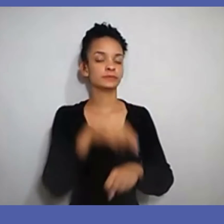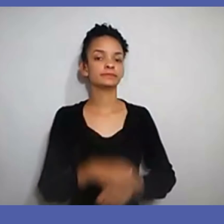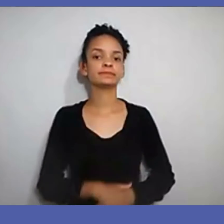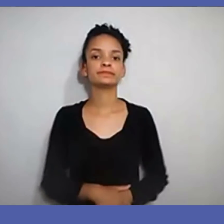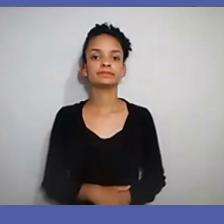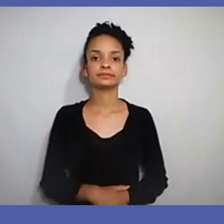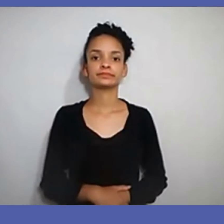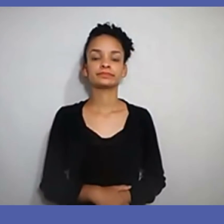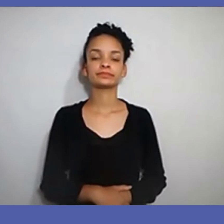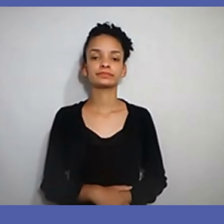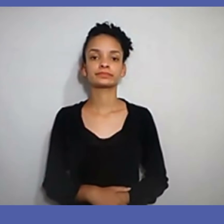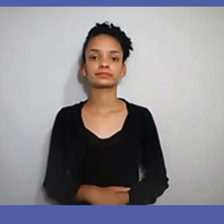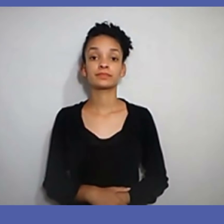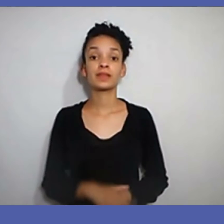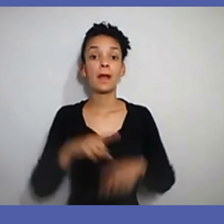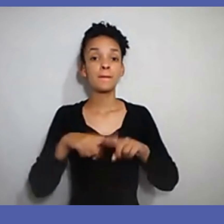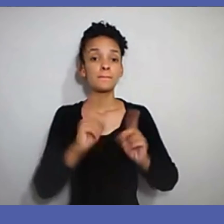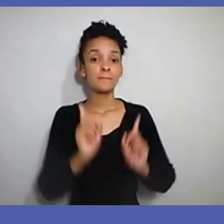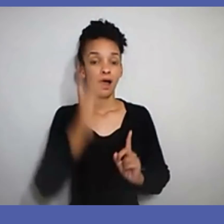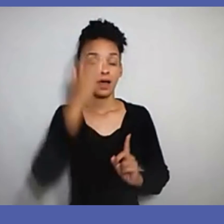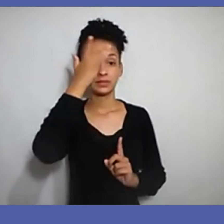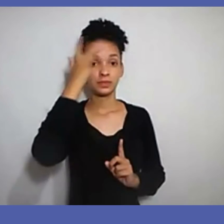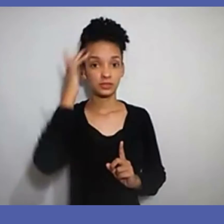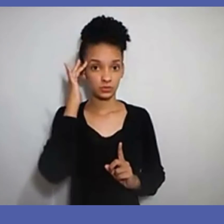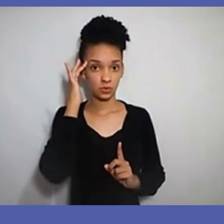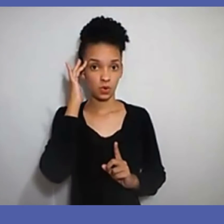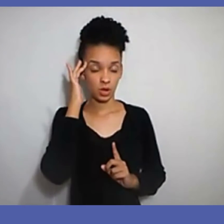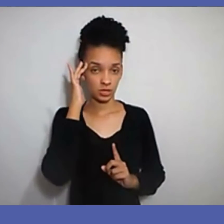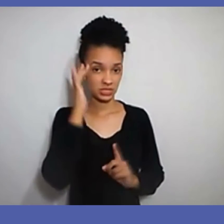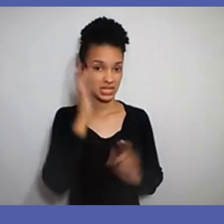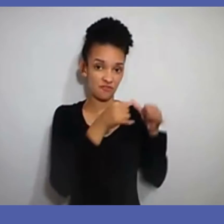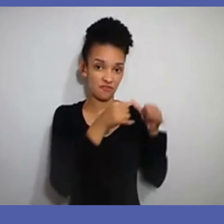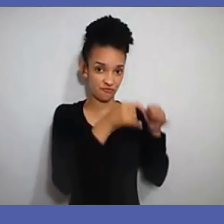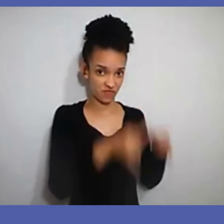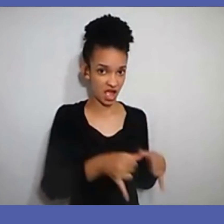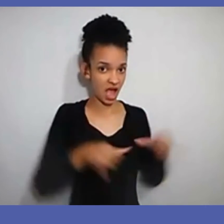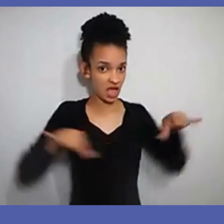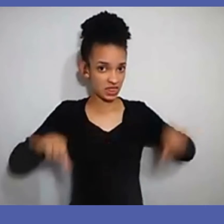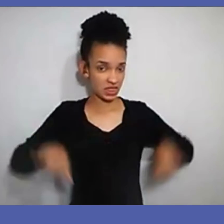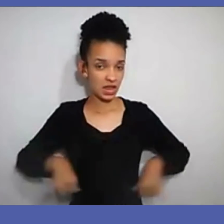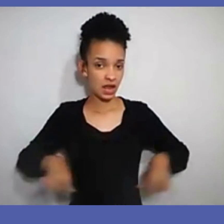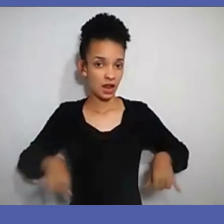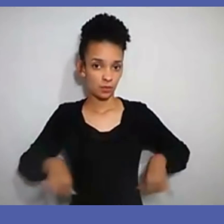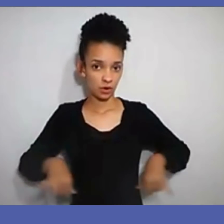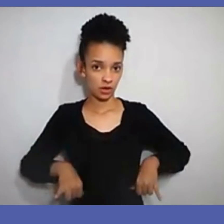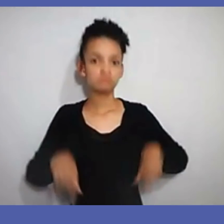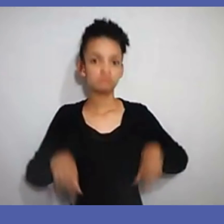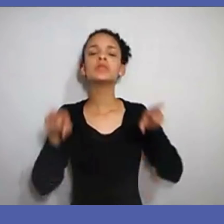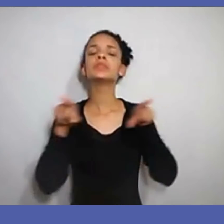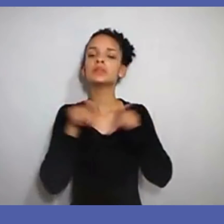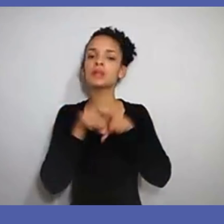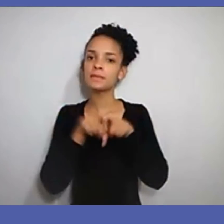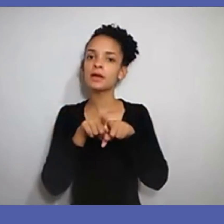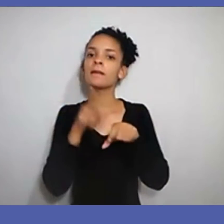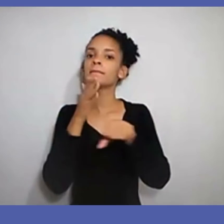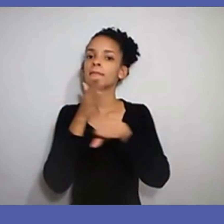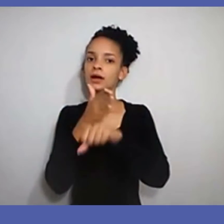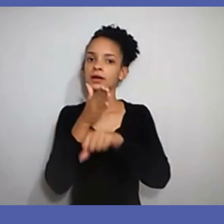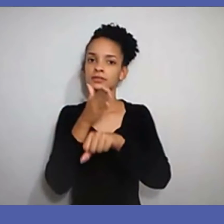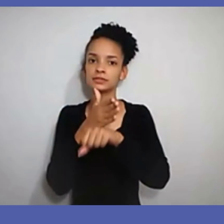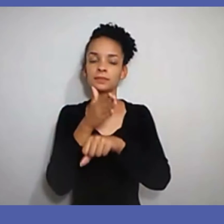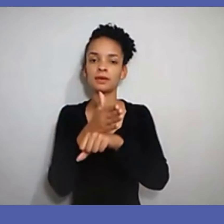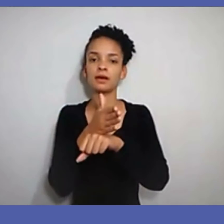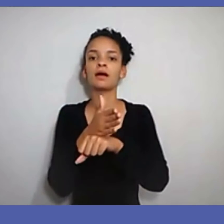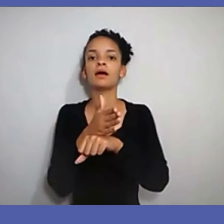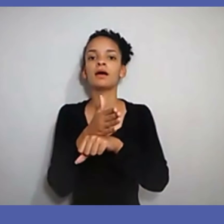nas trevas exteriores, do choro e ranger de dentes durante 1000 anos, também participarão da formação da esposa, lá